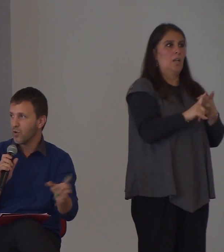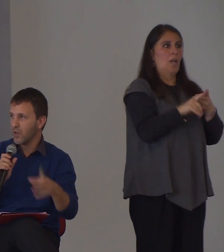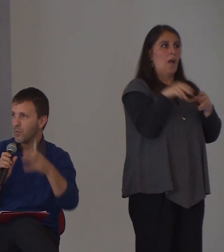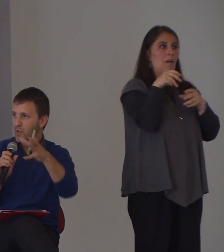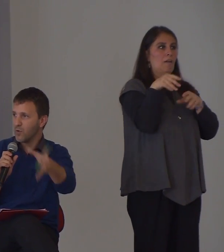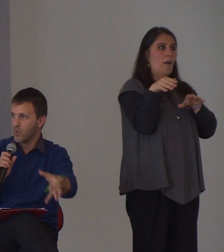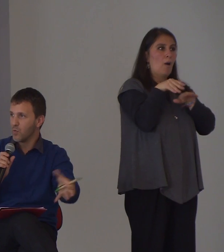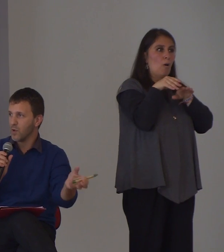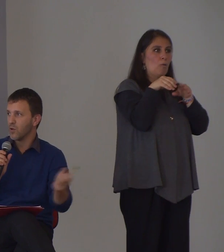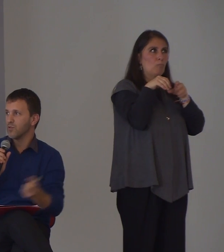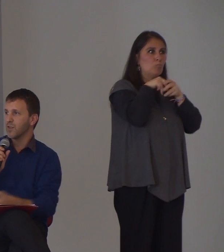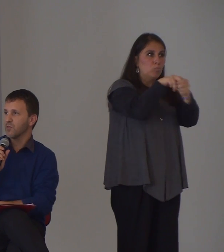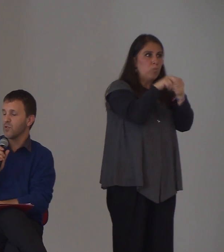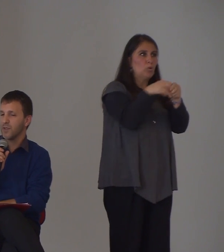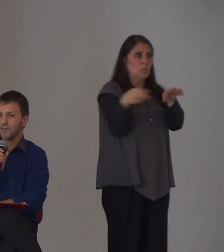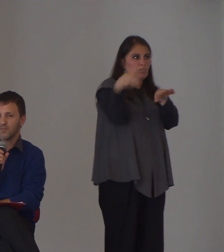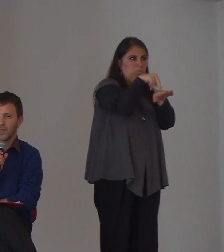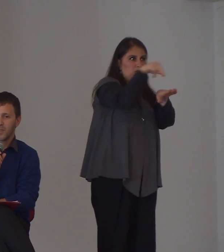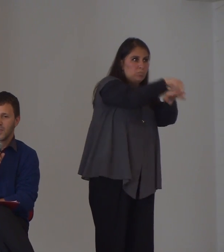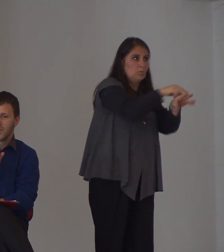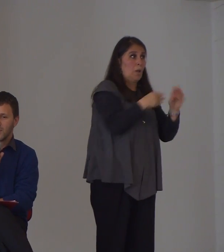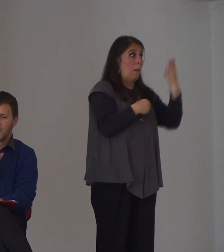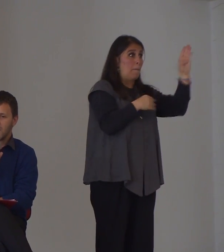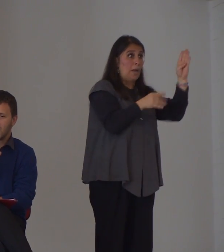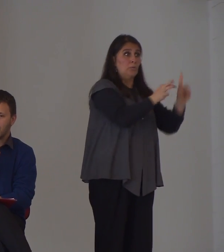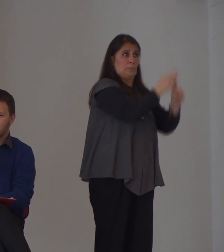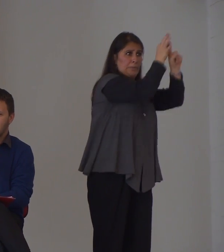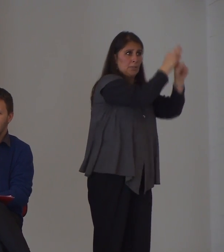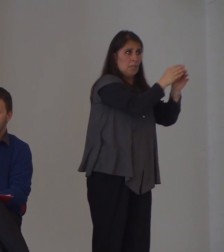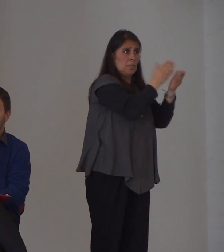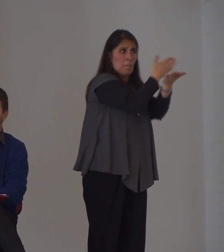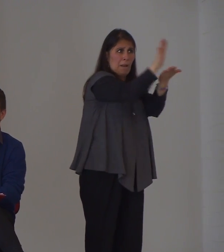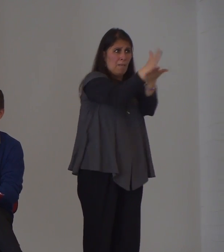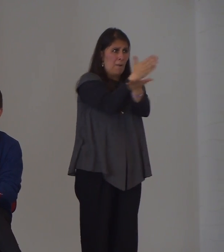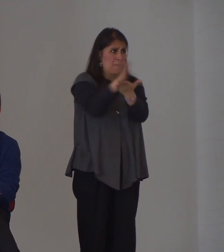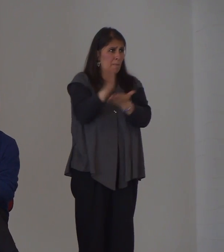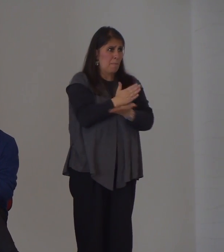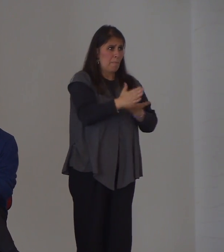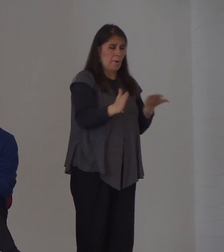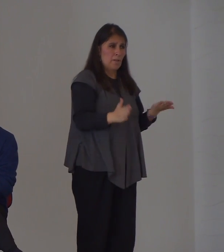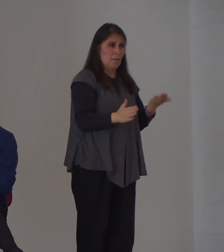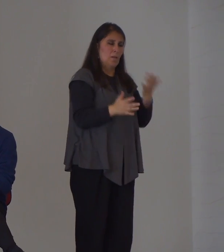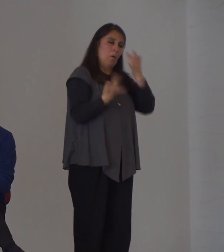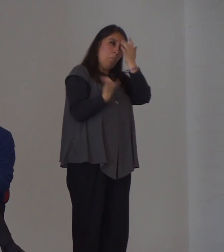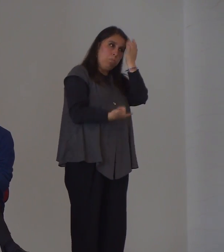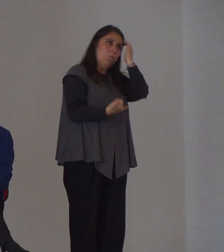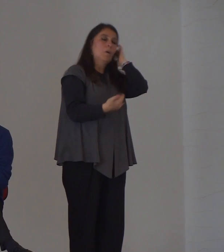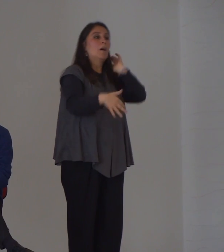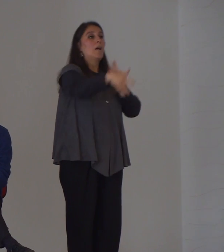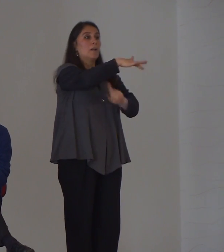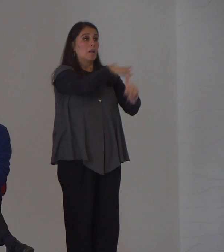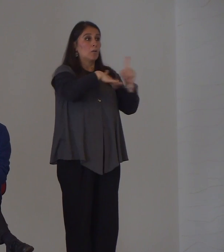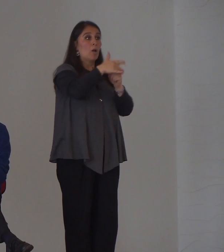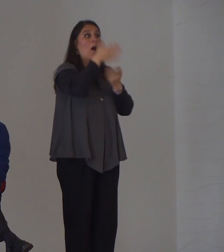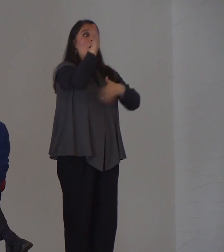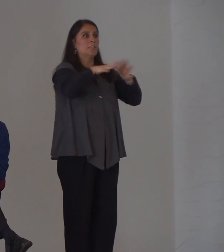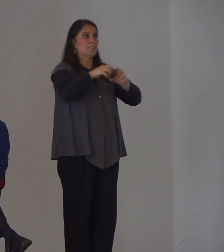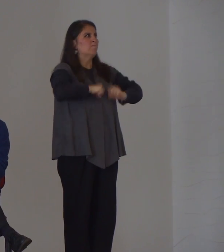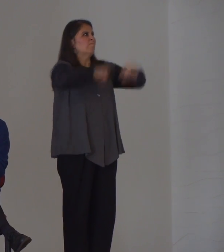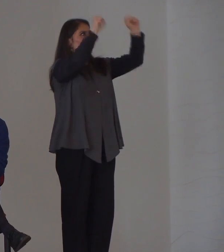con sectores, baños públicos con sectores, y en este contexto muchas veces había levantado.